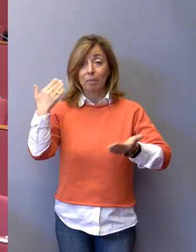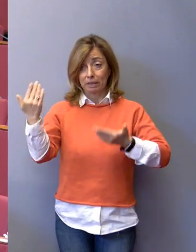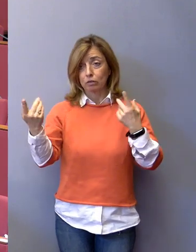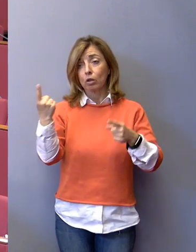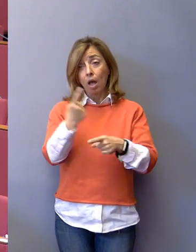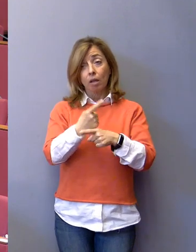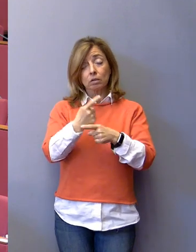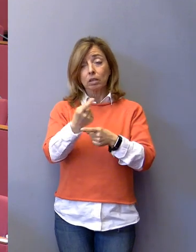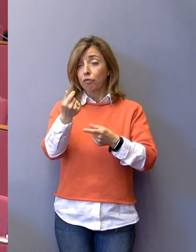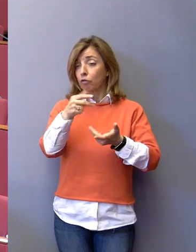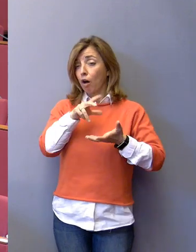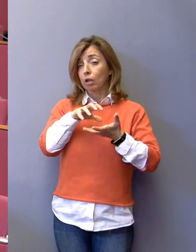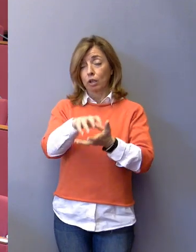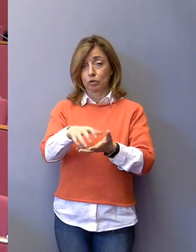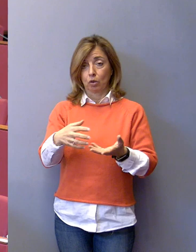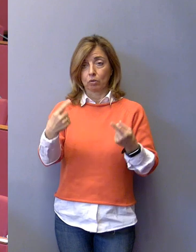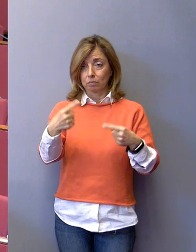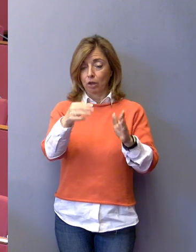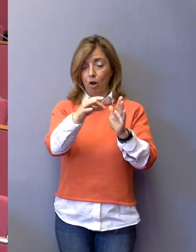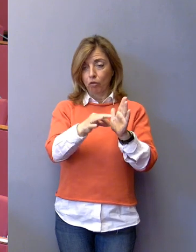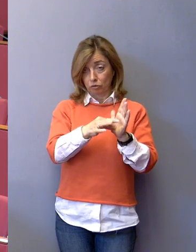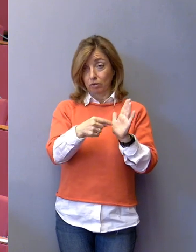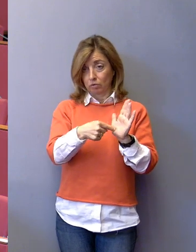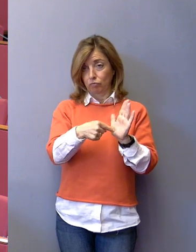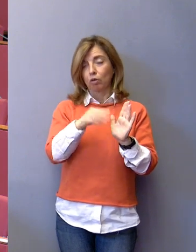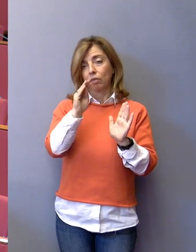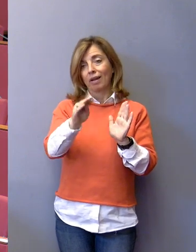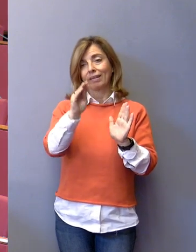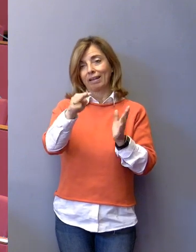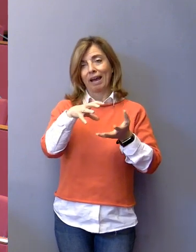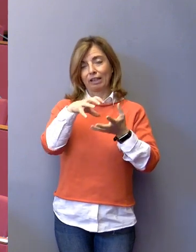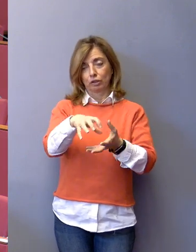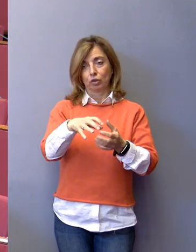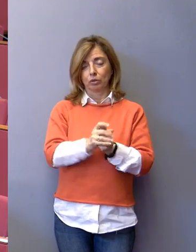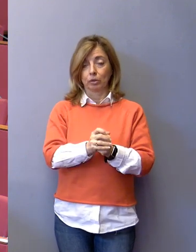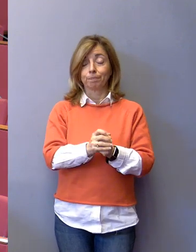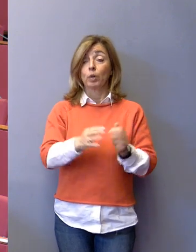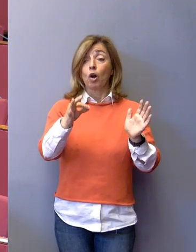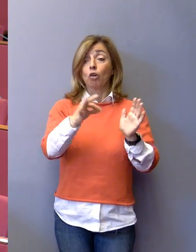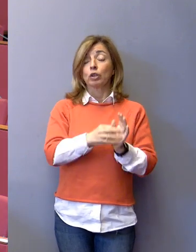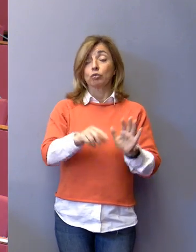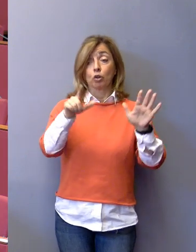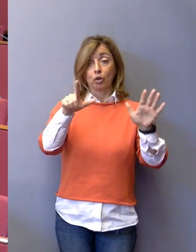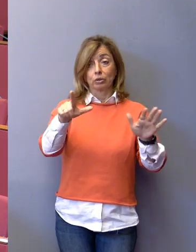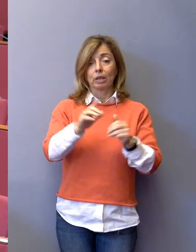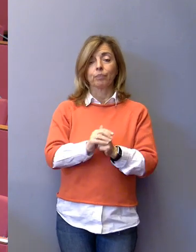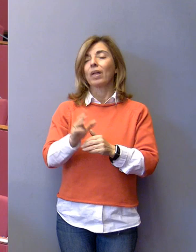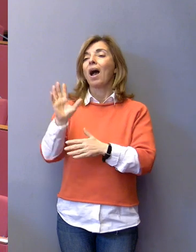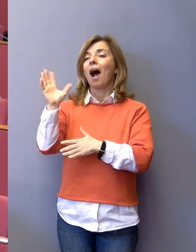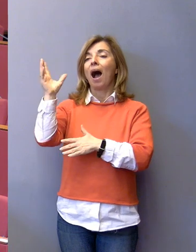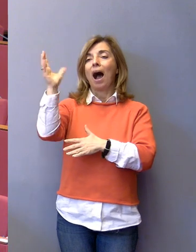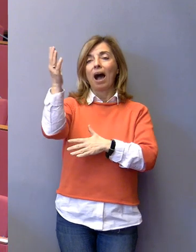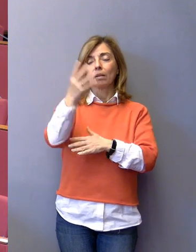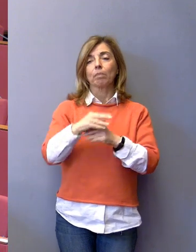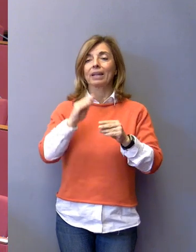del giorno chiedo che siano messe delle risorse alberi ordine del giorno numero 7 alberi in più